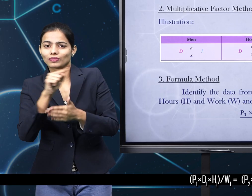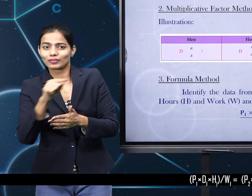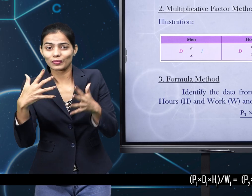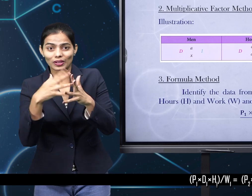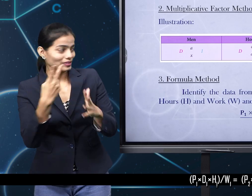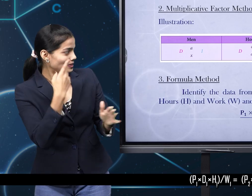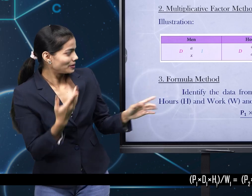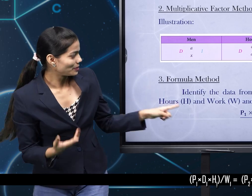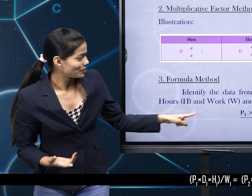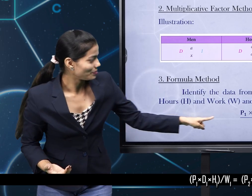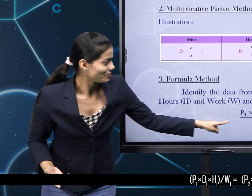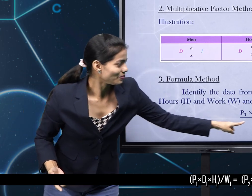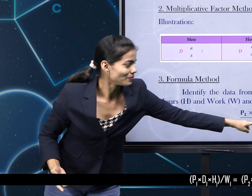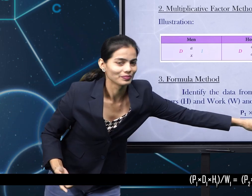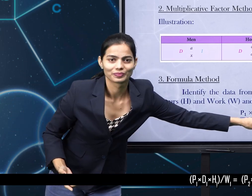W2.